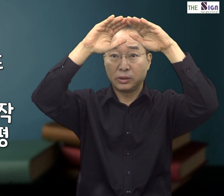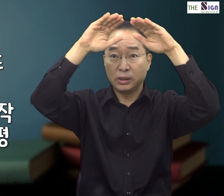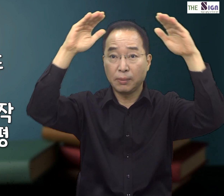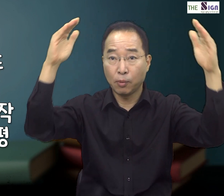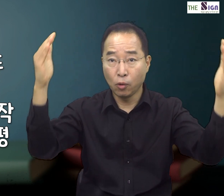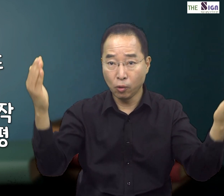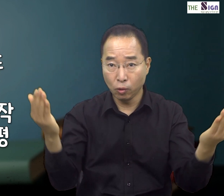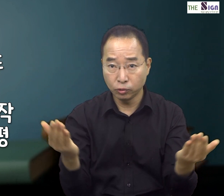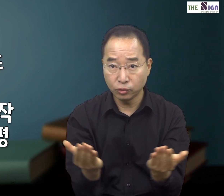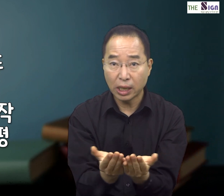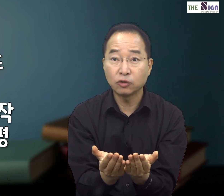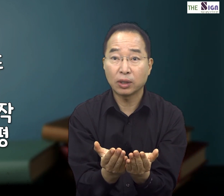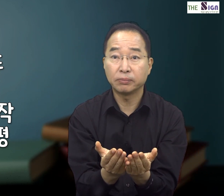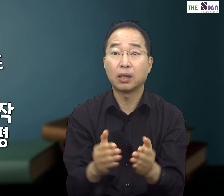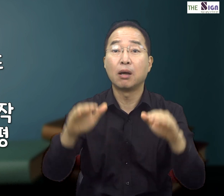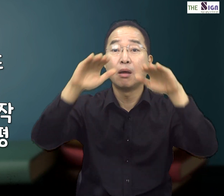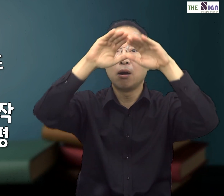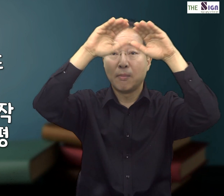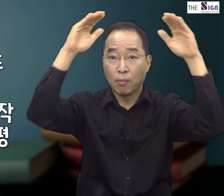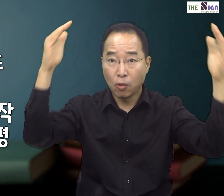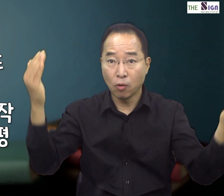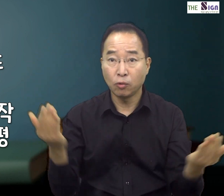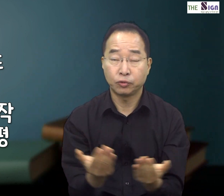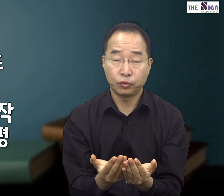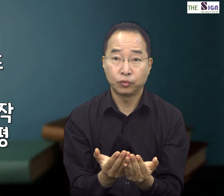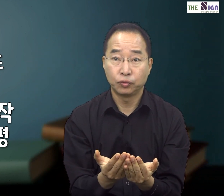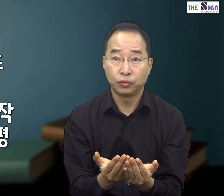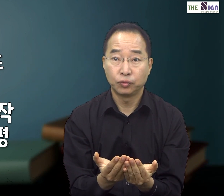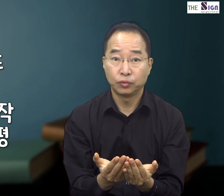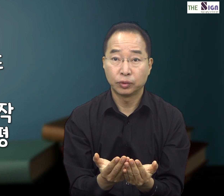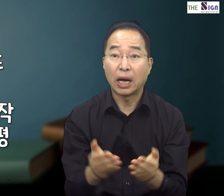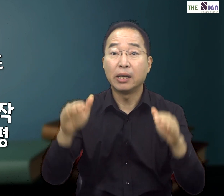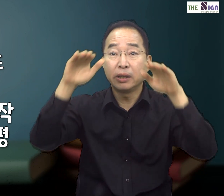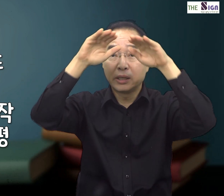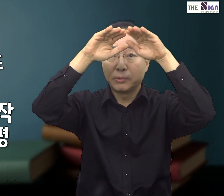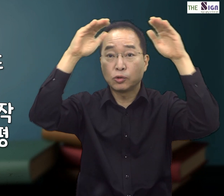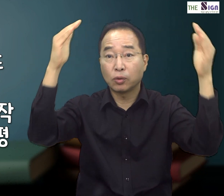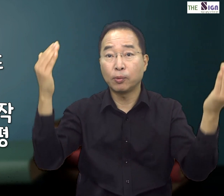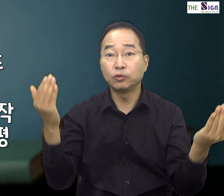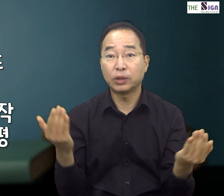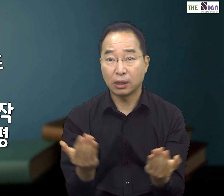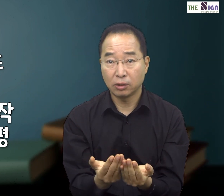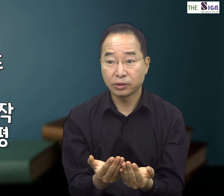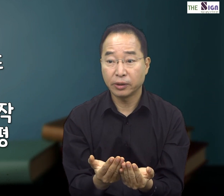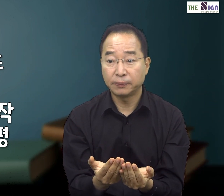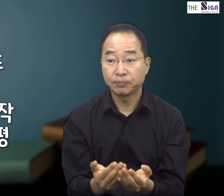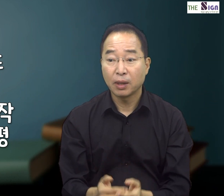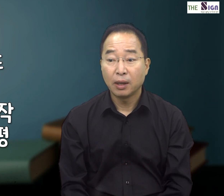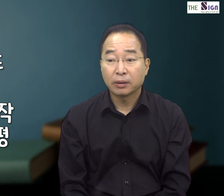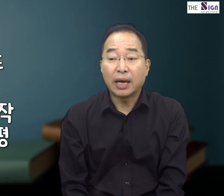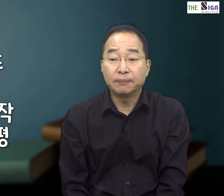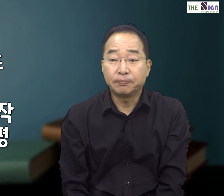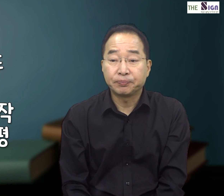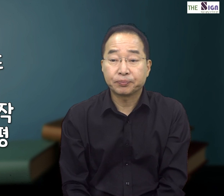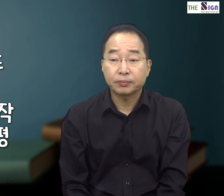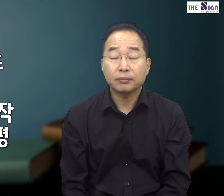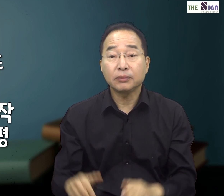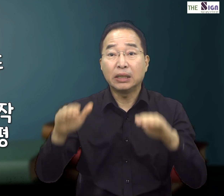이게 모두라는 수화입니다. 모두. 자, 이게 기본적으로 모두라는 걸 써요. 단,